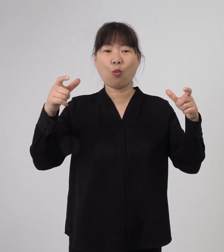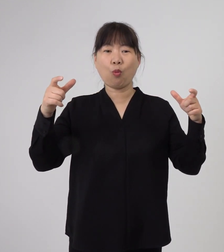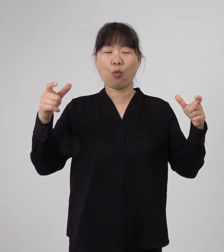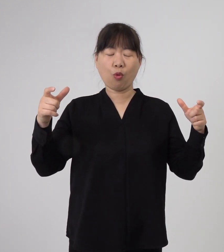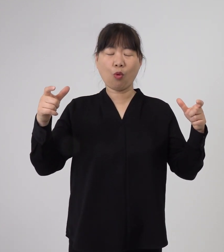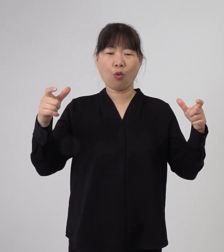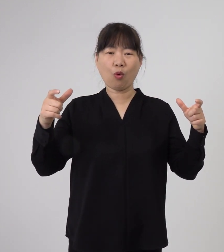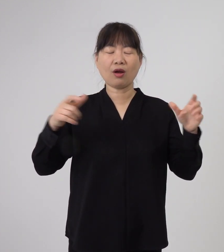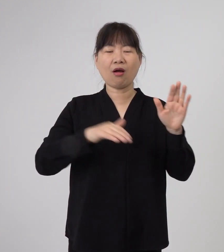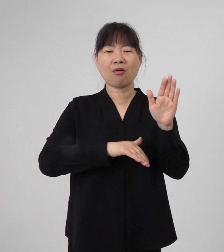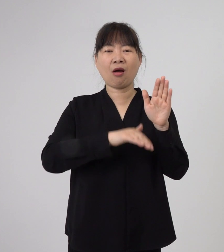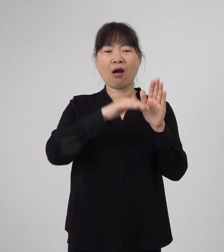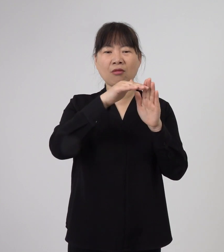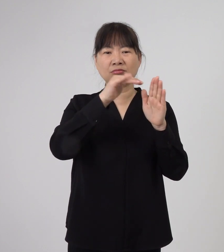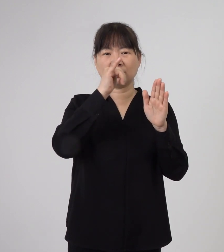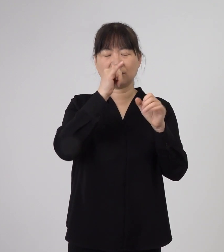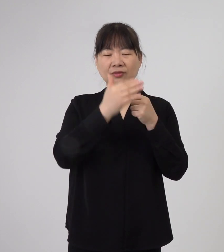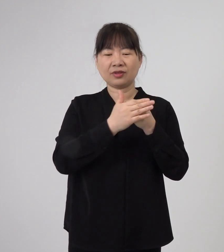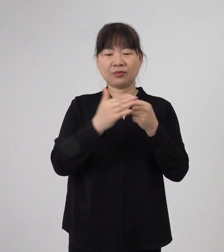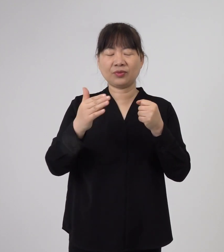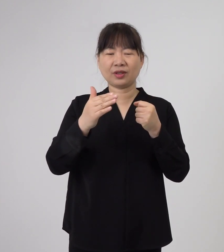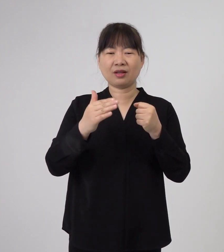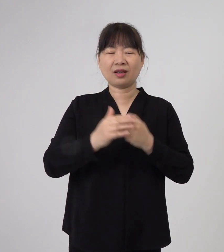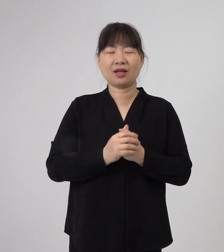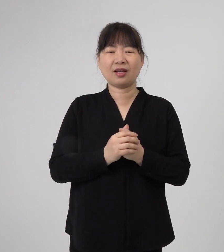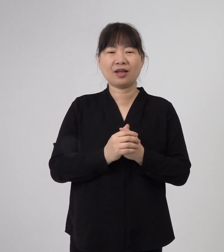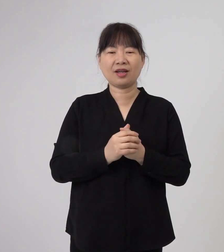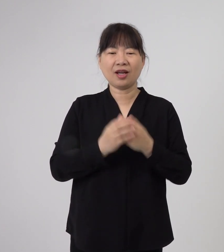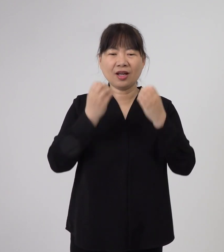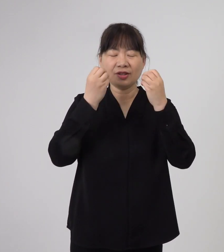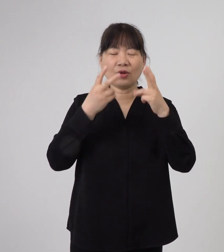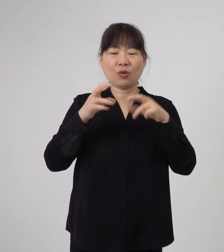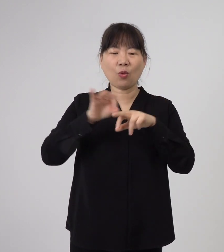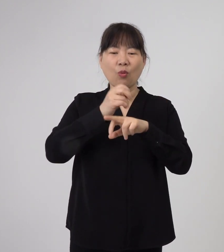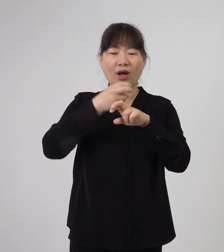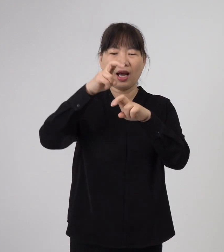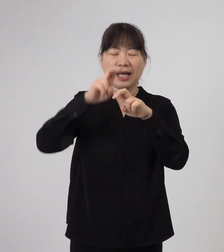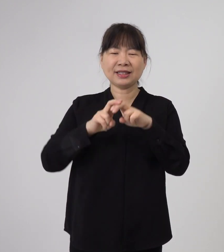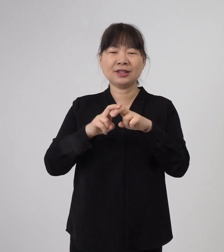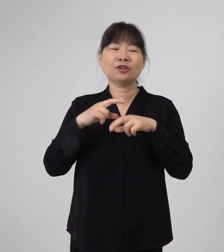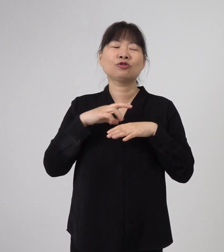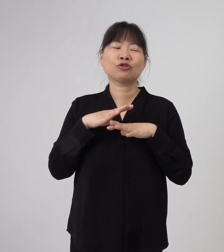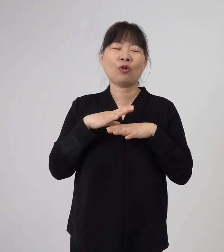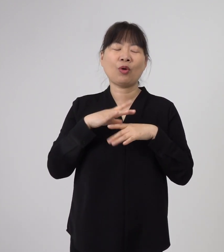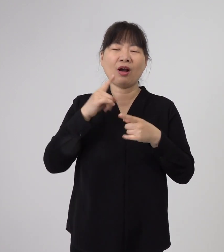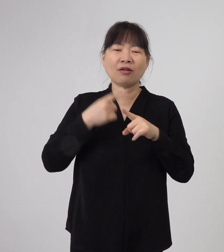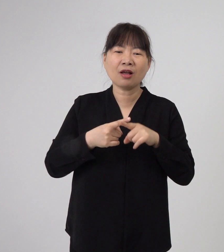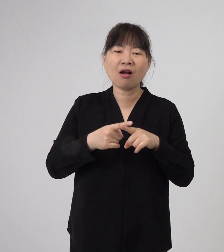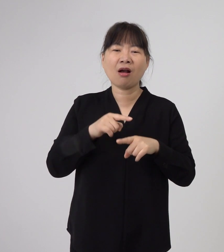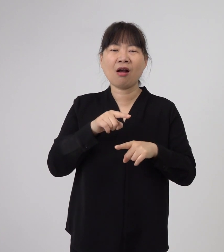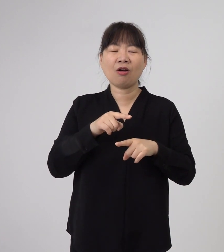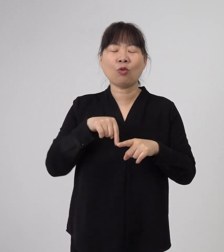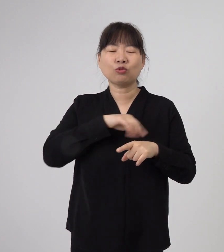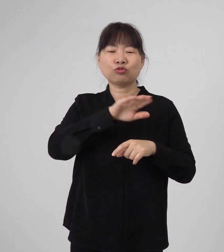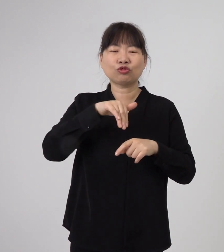가득 차게 됐어요. 그러니까 새로 일어난 바로가 겁을 먹은 거예요. 야, 이거 이러다가 큰일